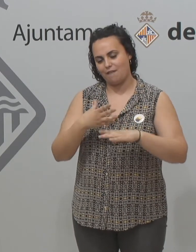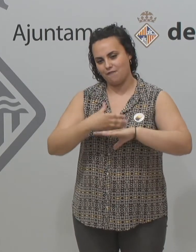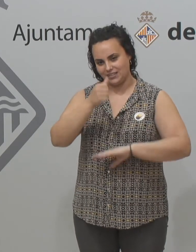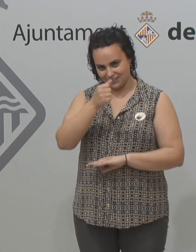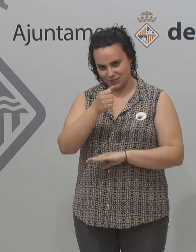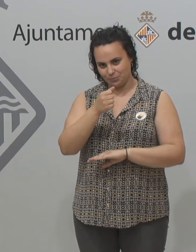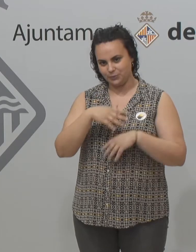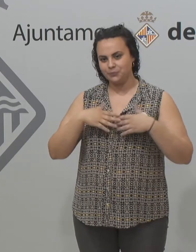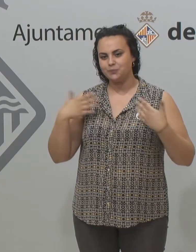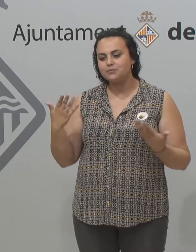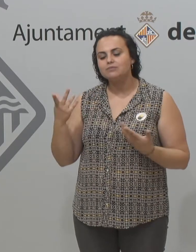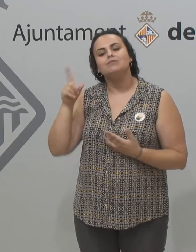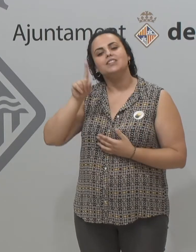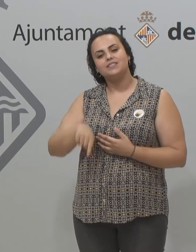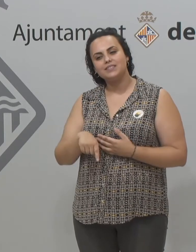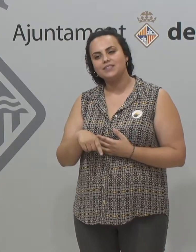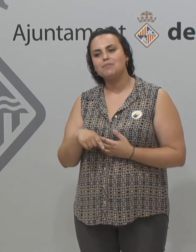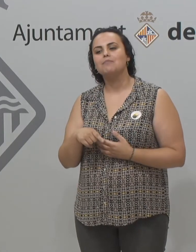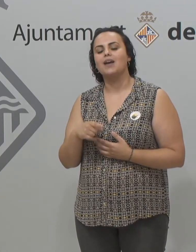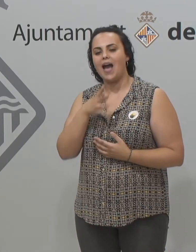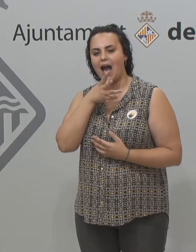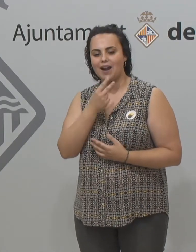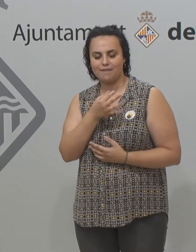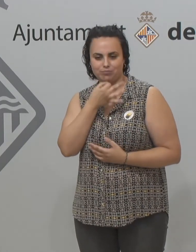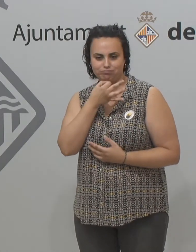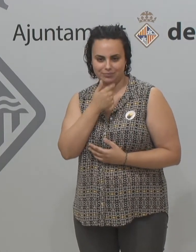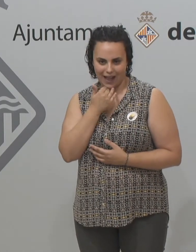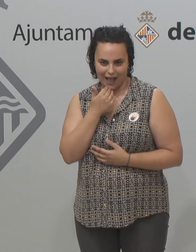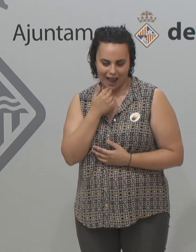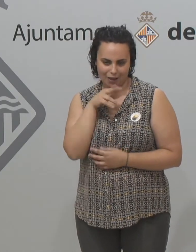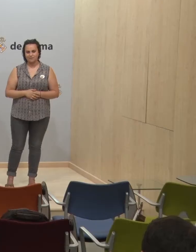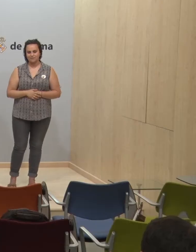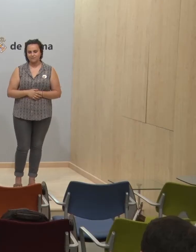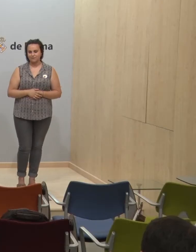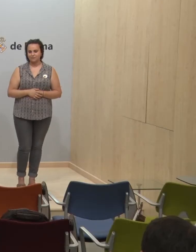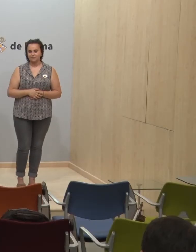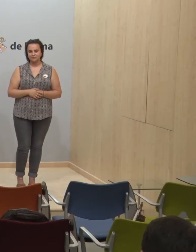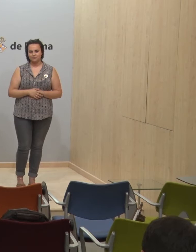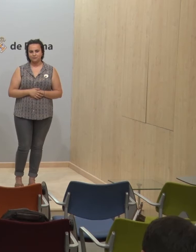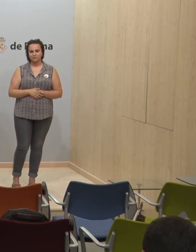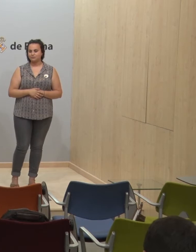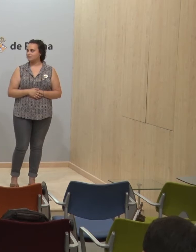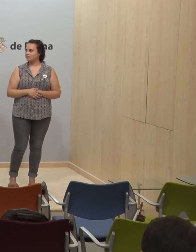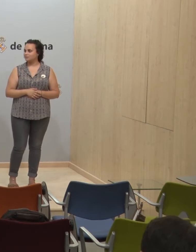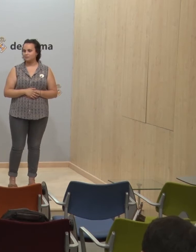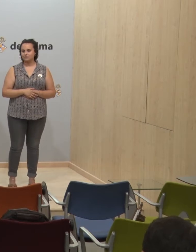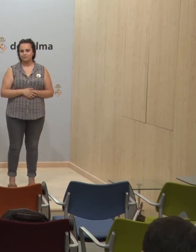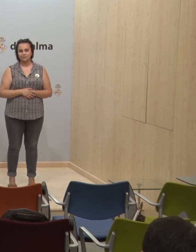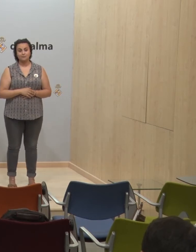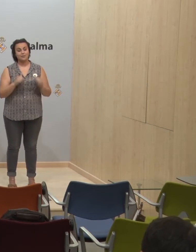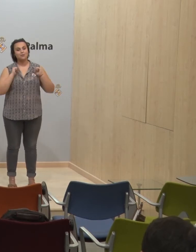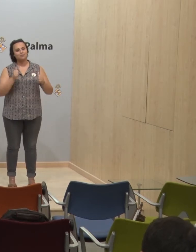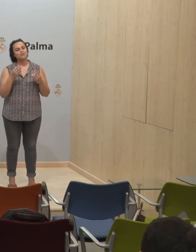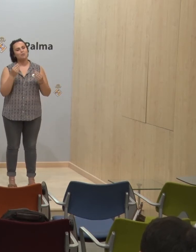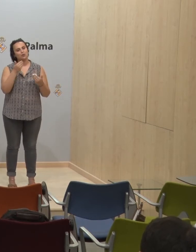Persones Sordes, que també vos dirigirà unes paraules. Primer de tot, abans de començar, volia donar les